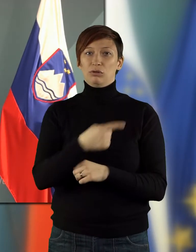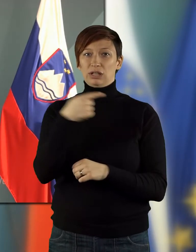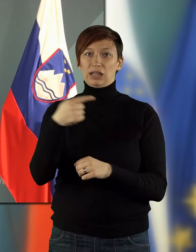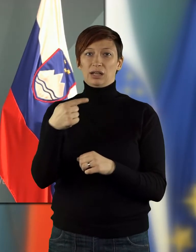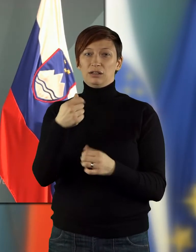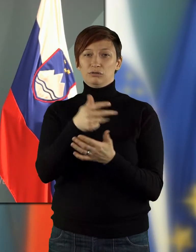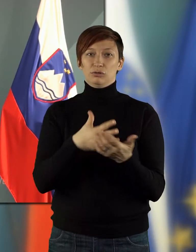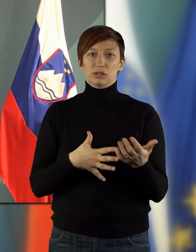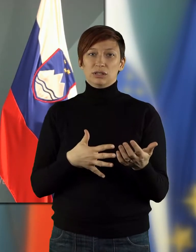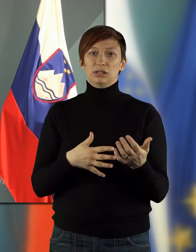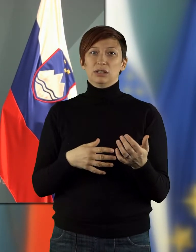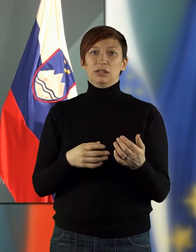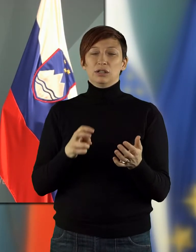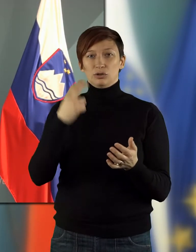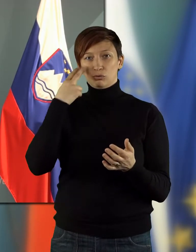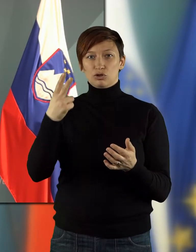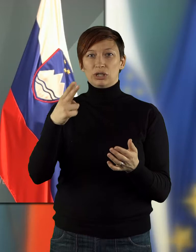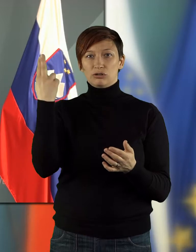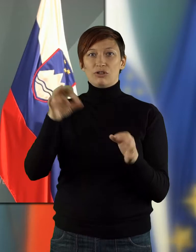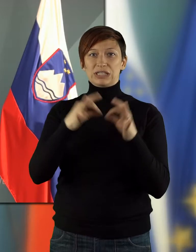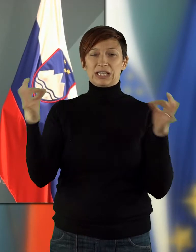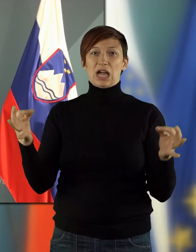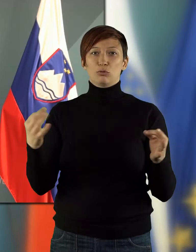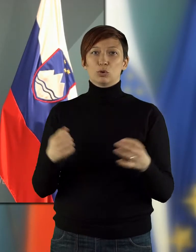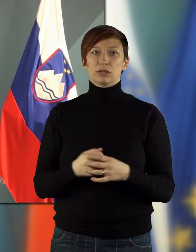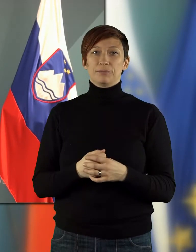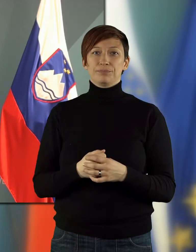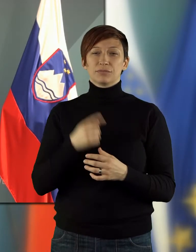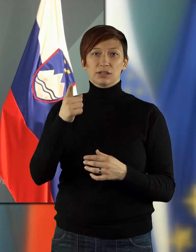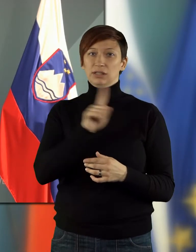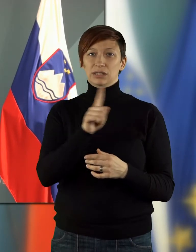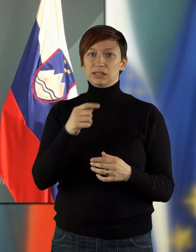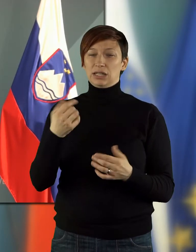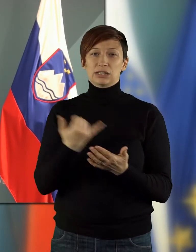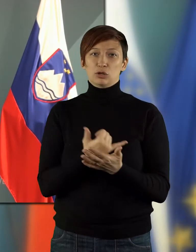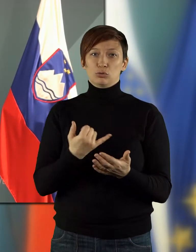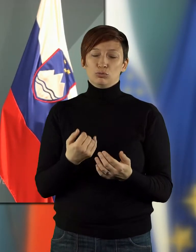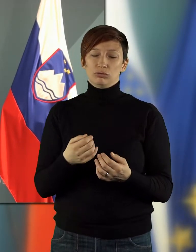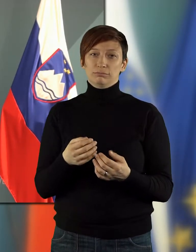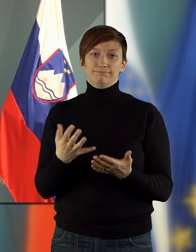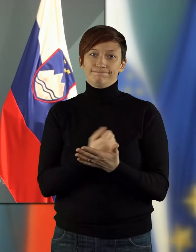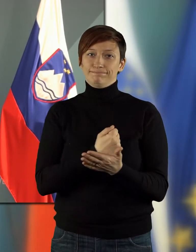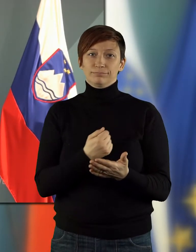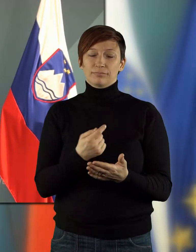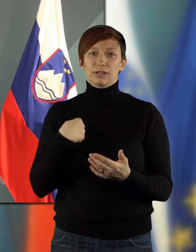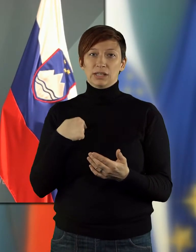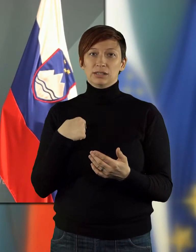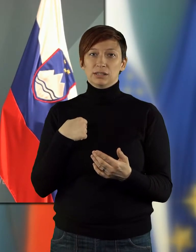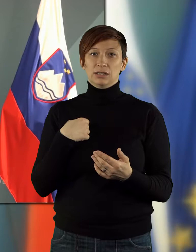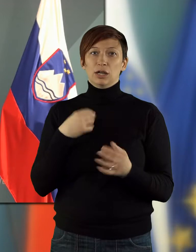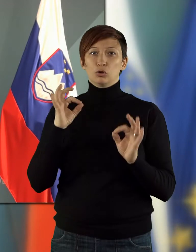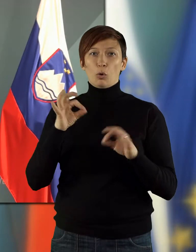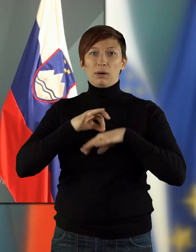izpostavili ponovno negativni oceni, zlasti v očeh slovenske javnosti. In tega si ne zaslužijo.